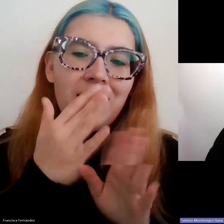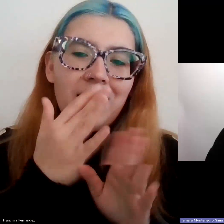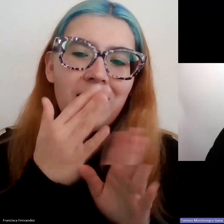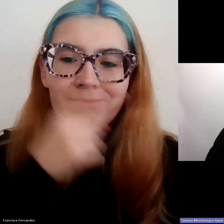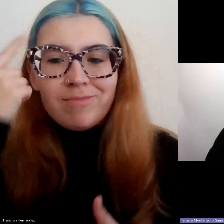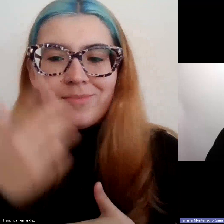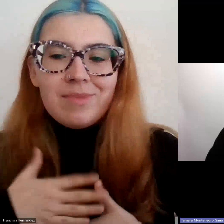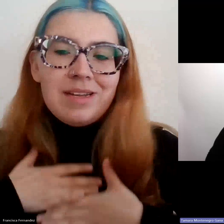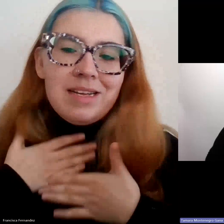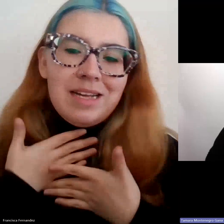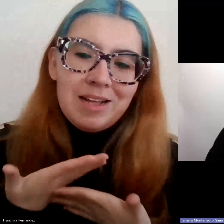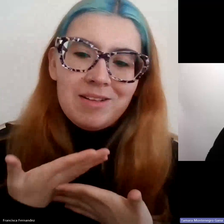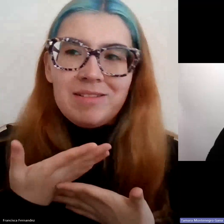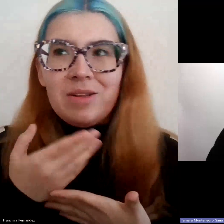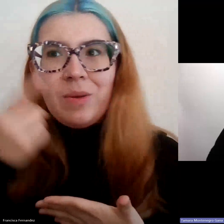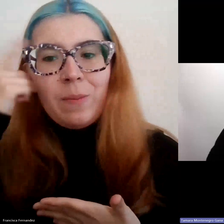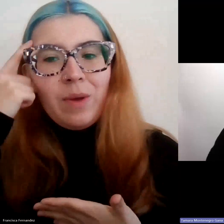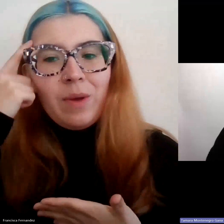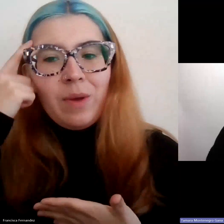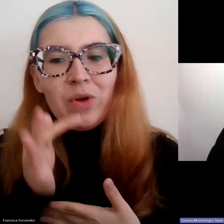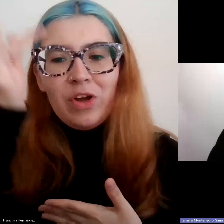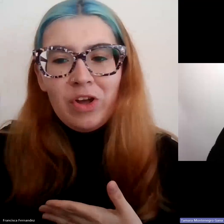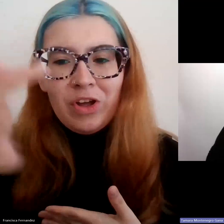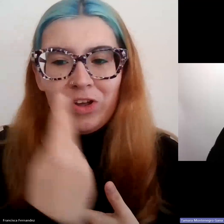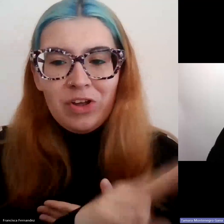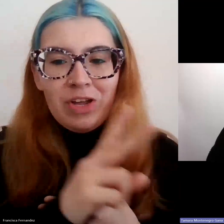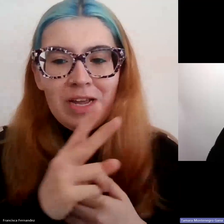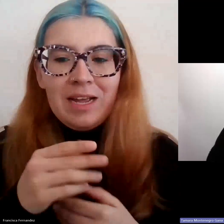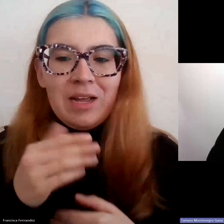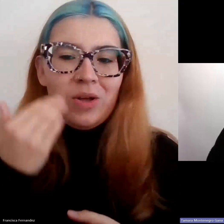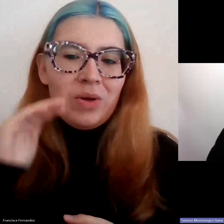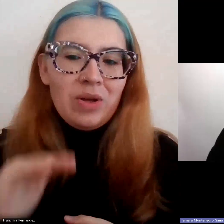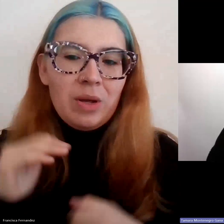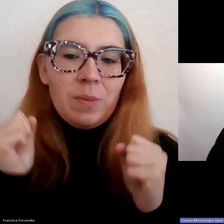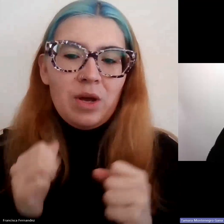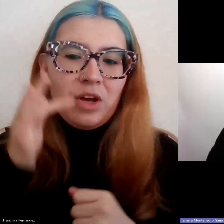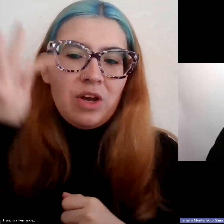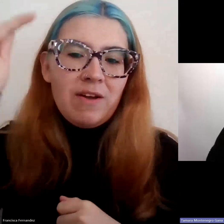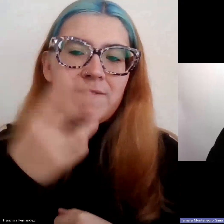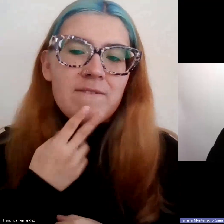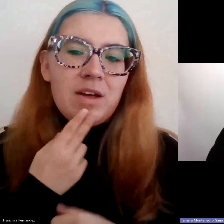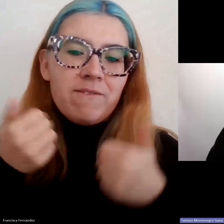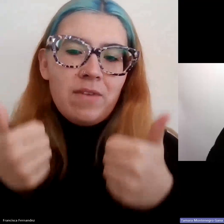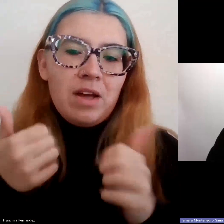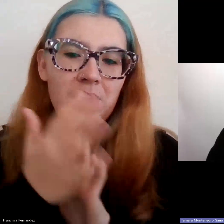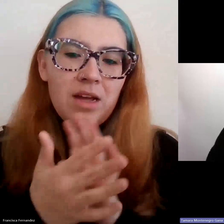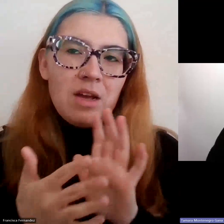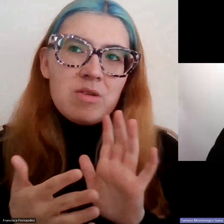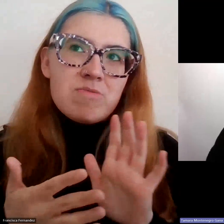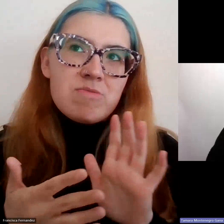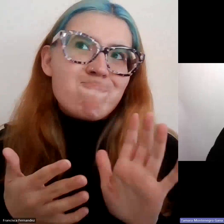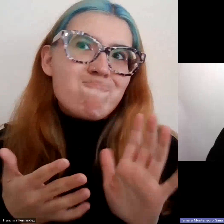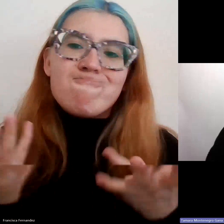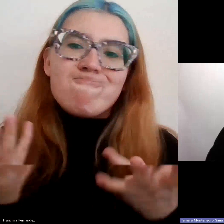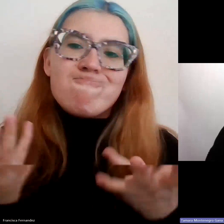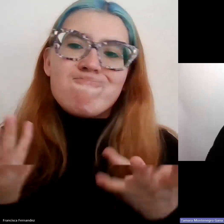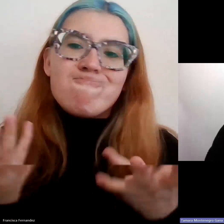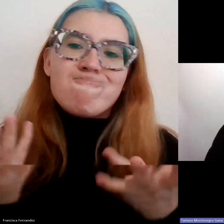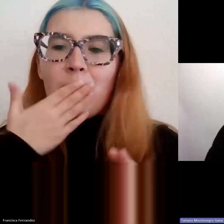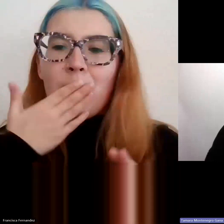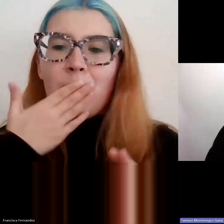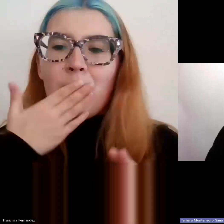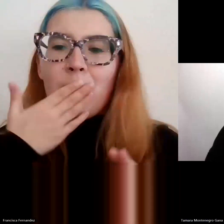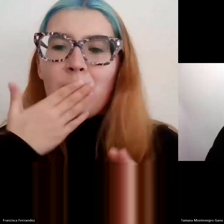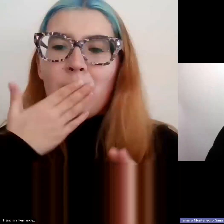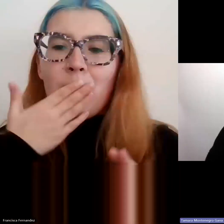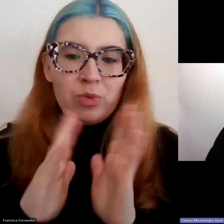por ejemplo, en la casa no le enseñaban, entonces él como que se sentía, no sabía si a futuro como niño iba a poder tener una mejor